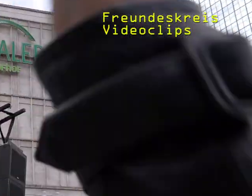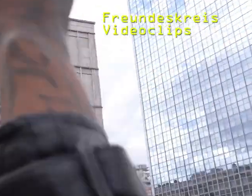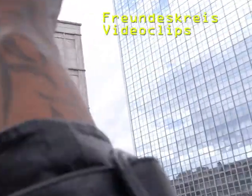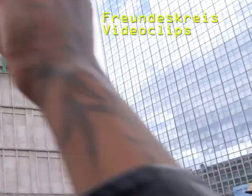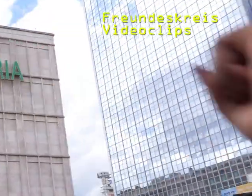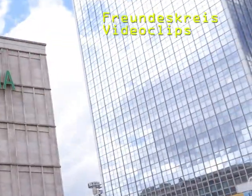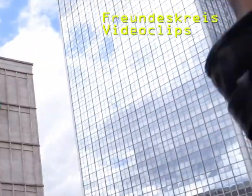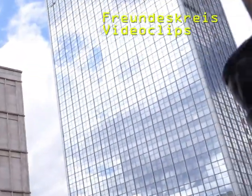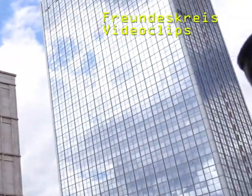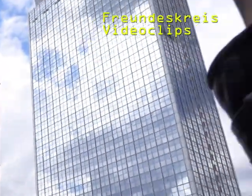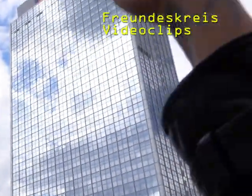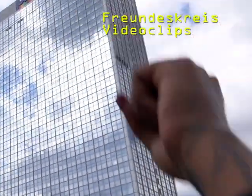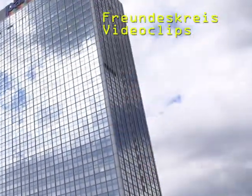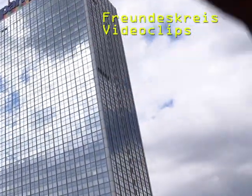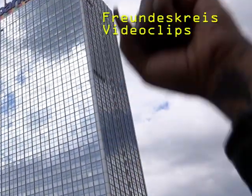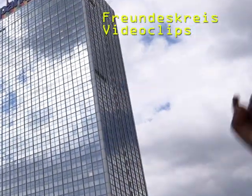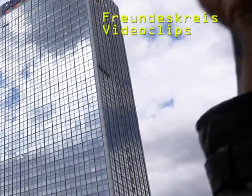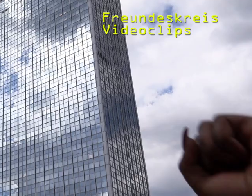jetzt. Peace.